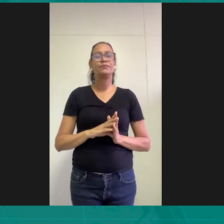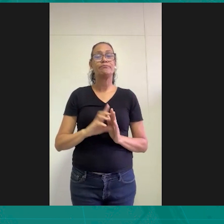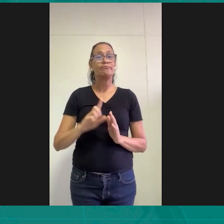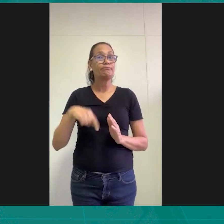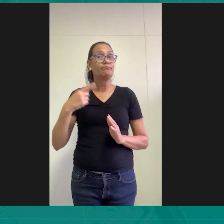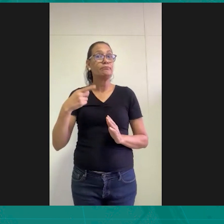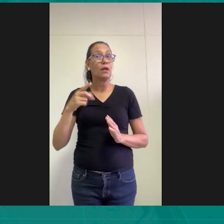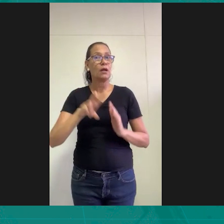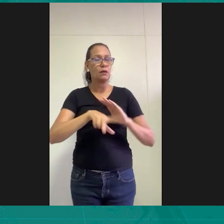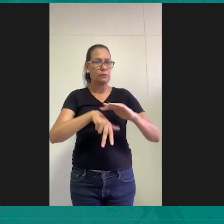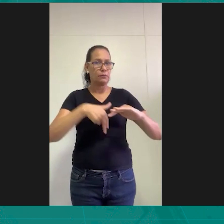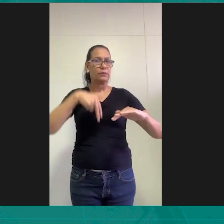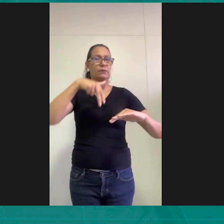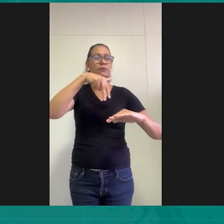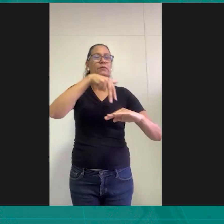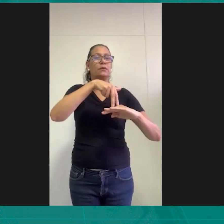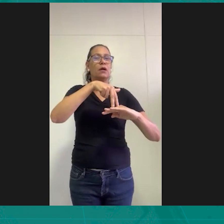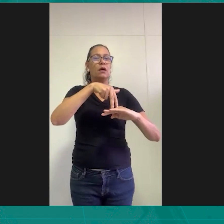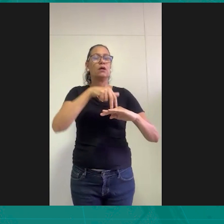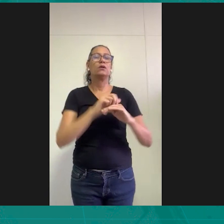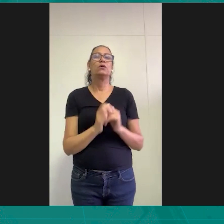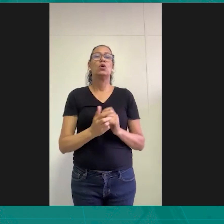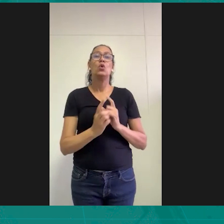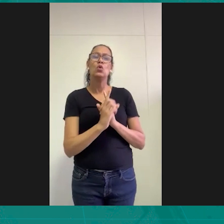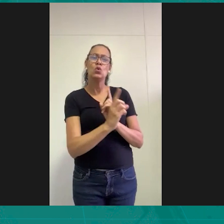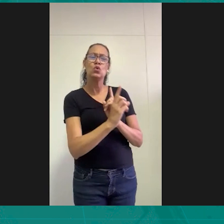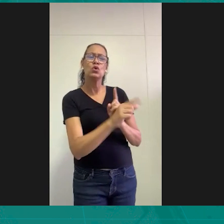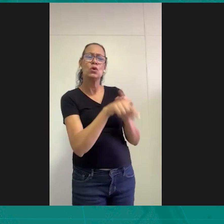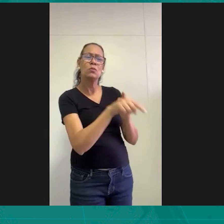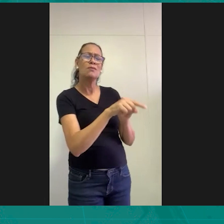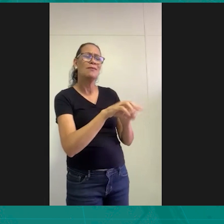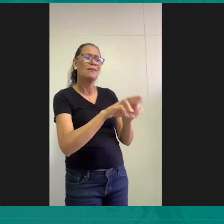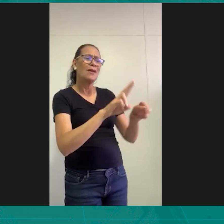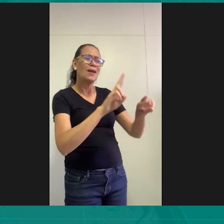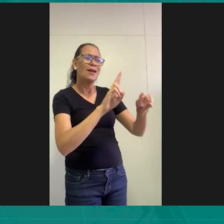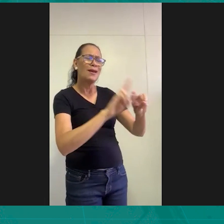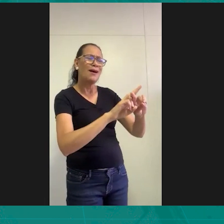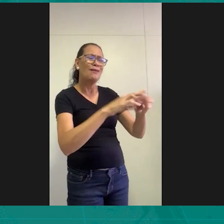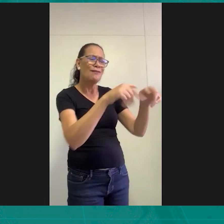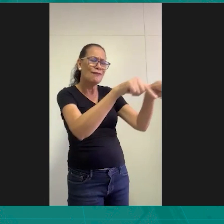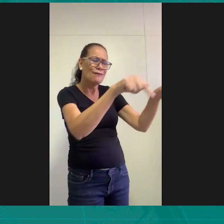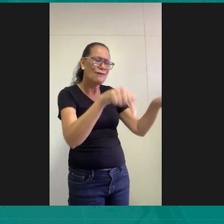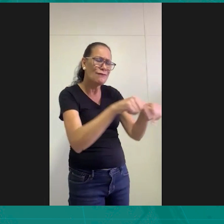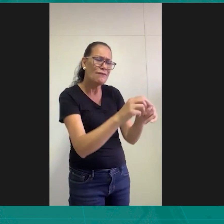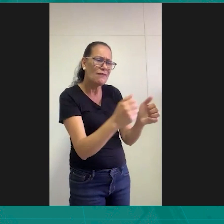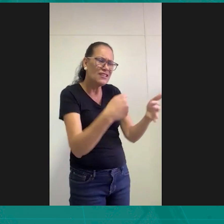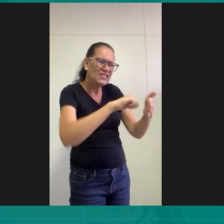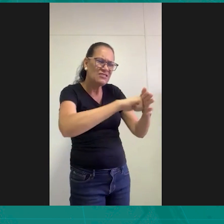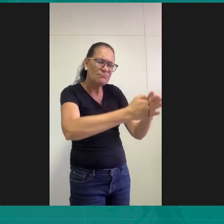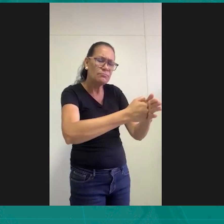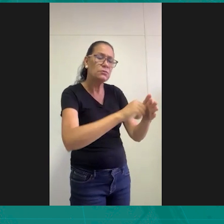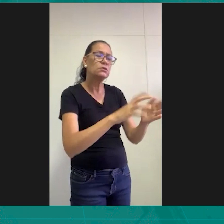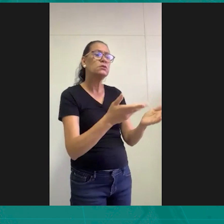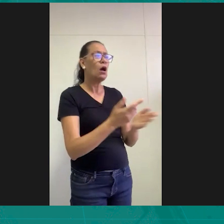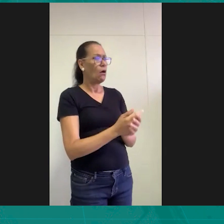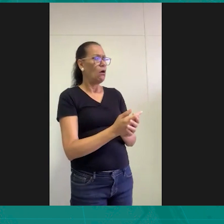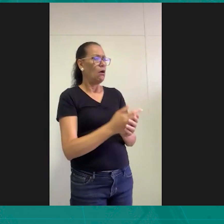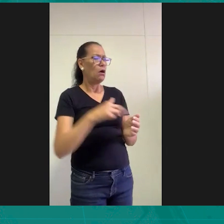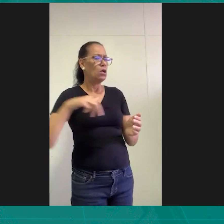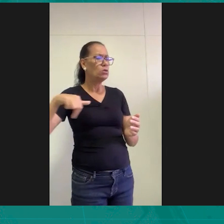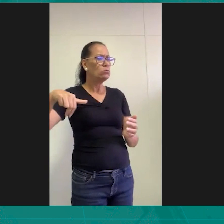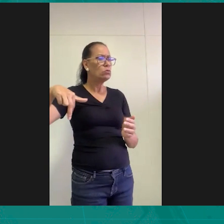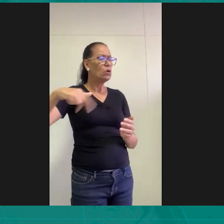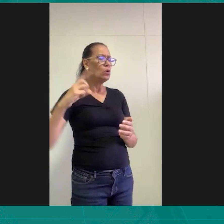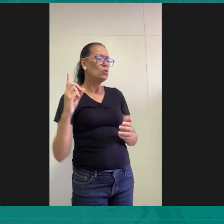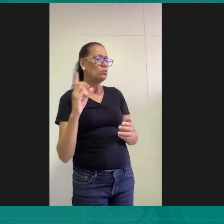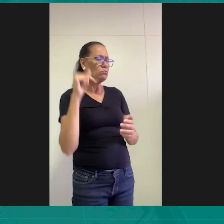os discípulos estavam trancados, né? E disse o quê? Paz seja convosco,